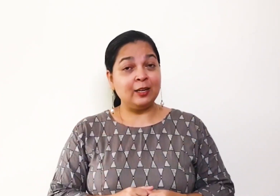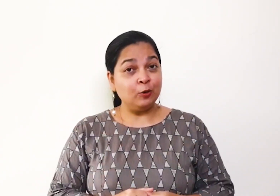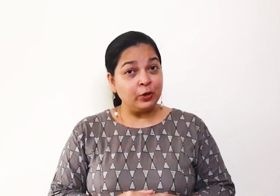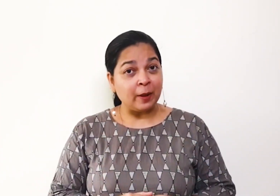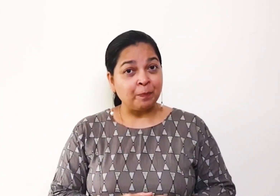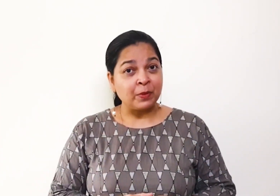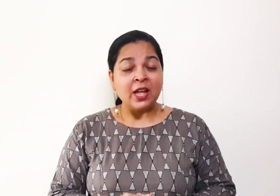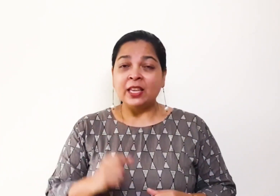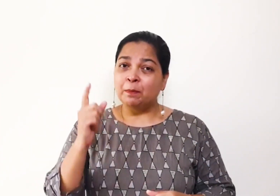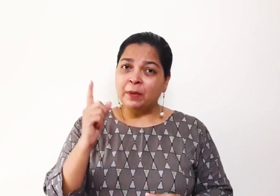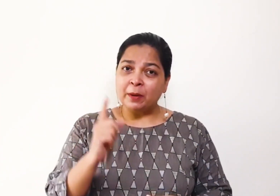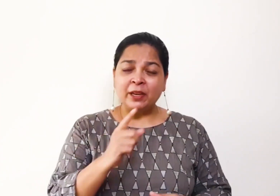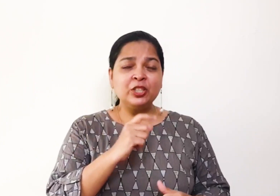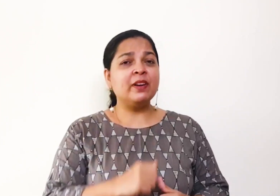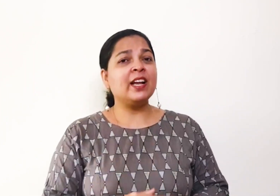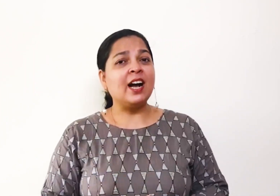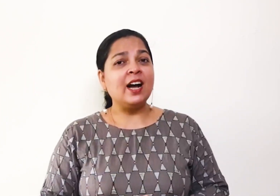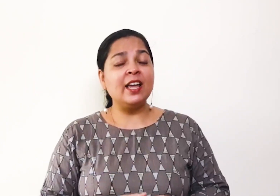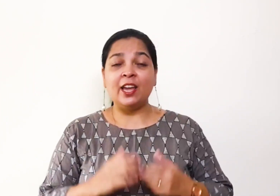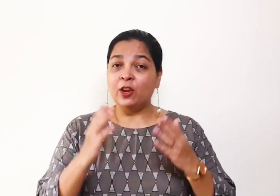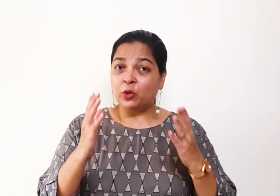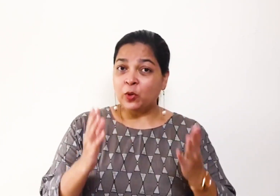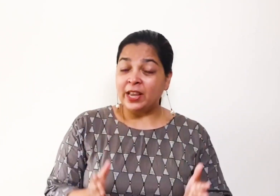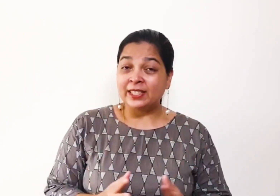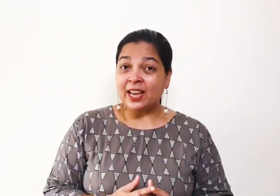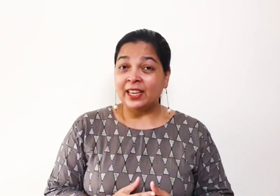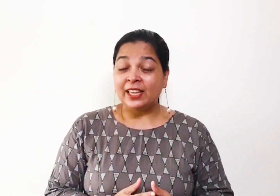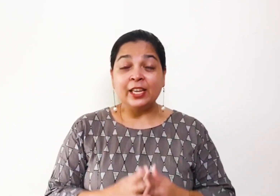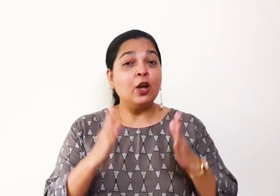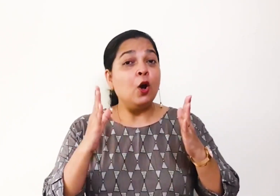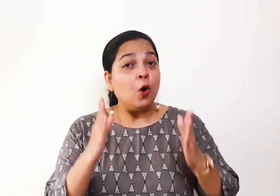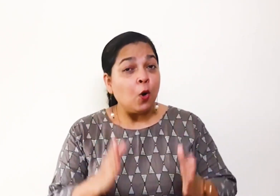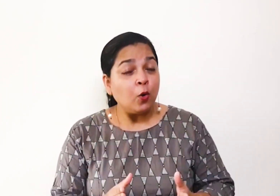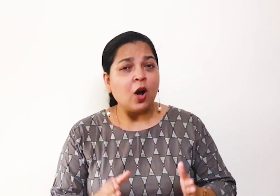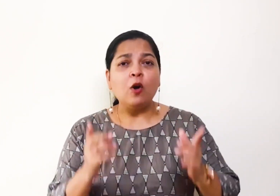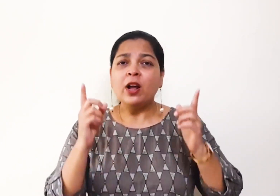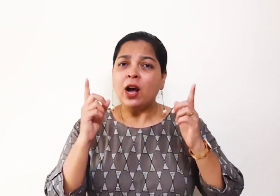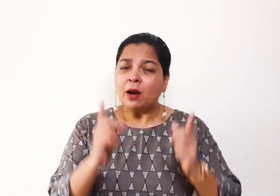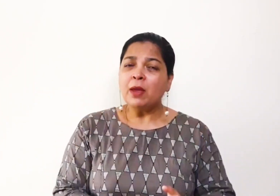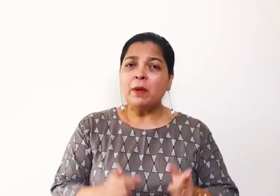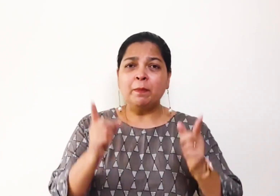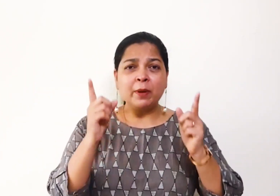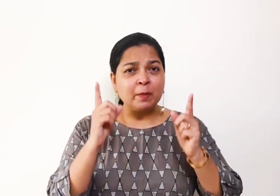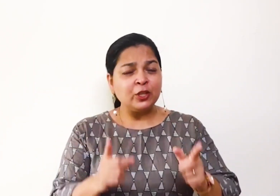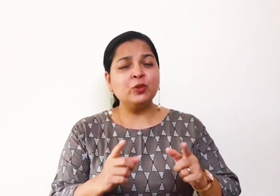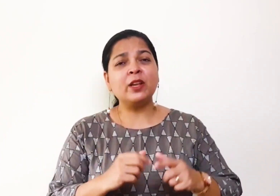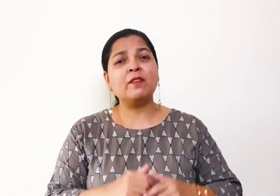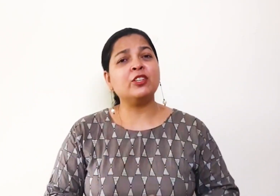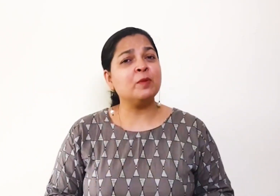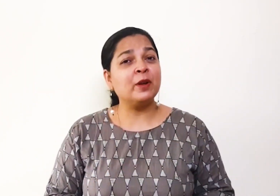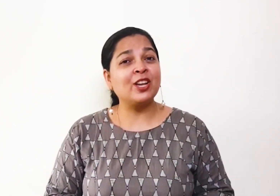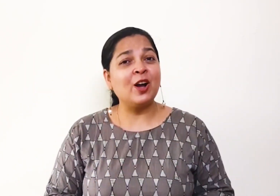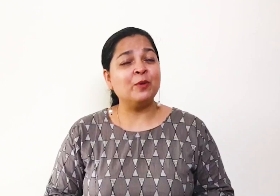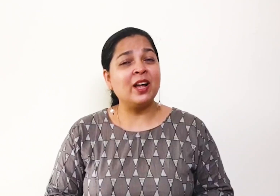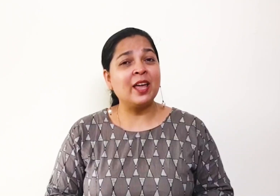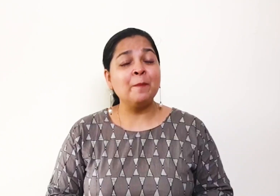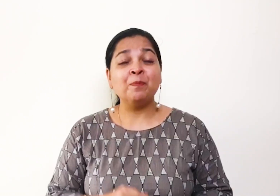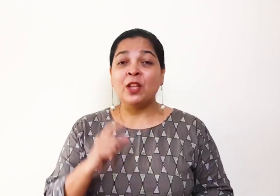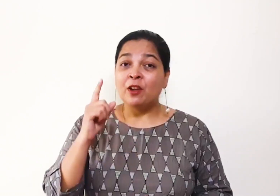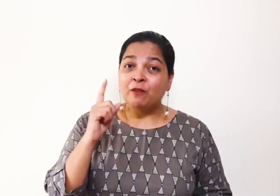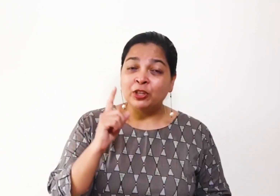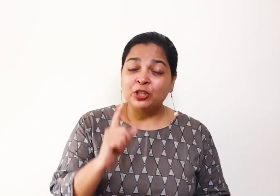प्रति कोण थिला विश्वास थिला कि परमेश्वर जहाँ कहिछन्ति ताहा ही हेबो आमको मध्य कोण करिवाकु